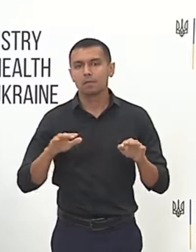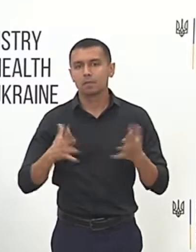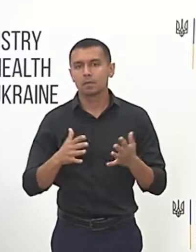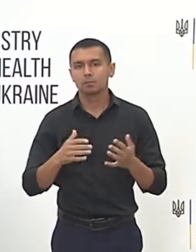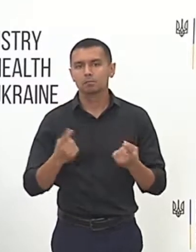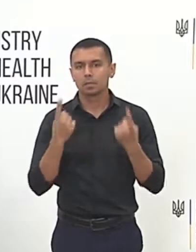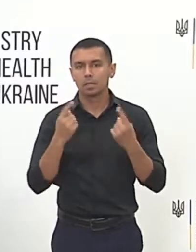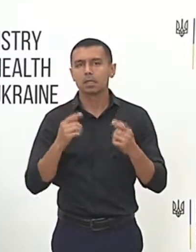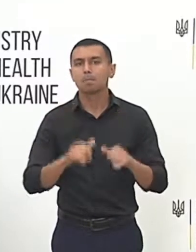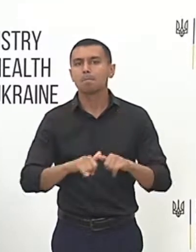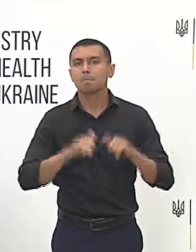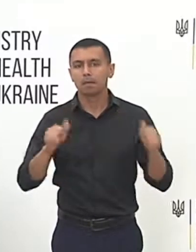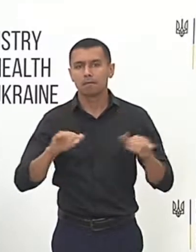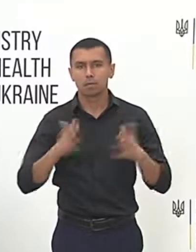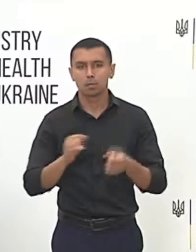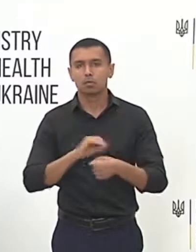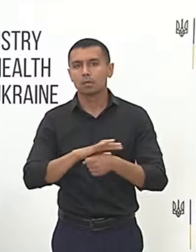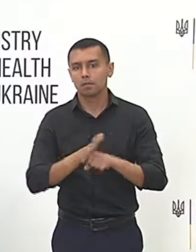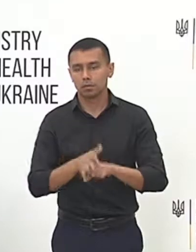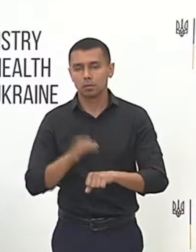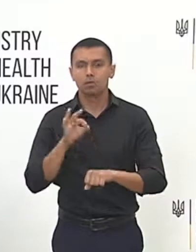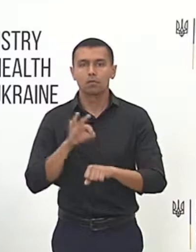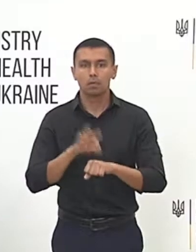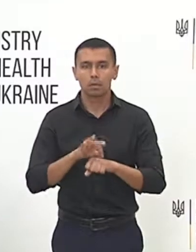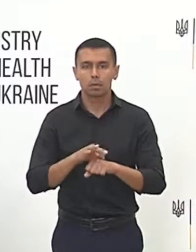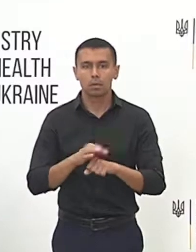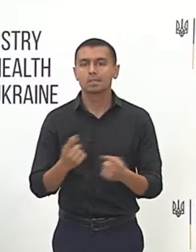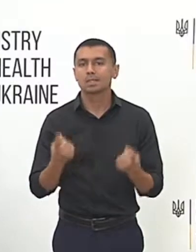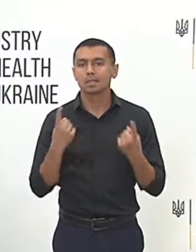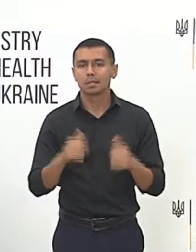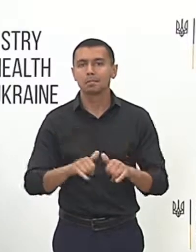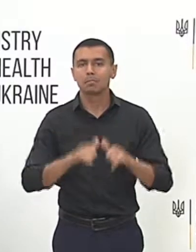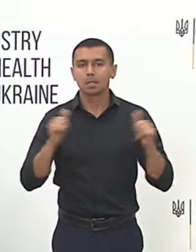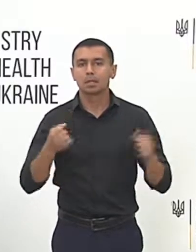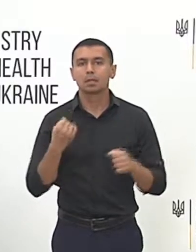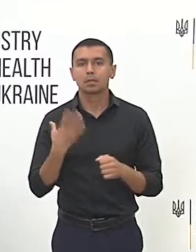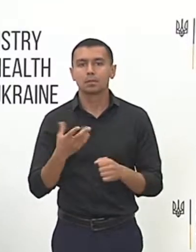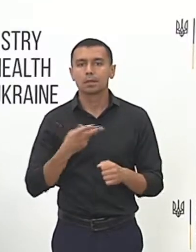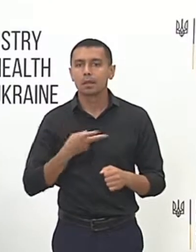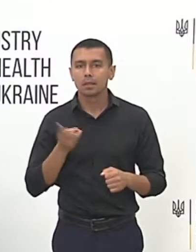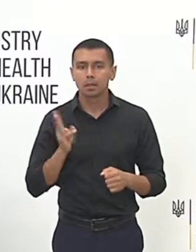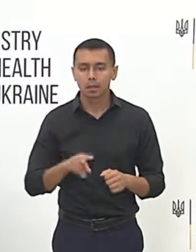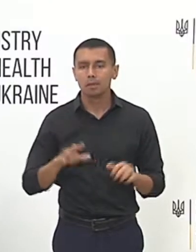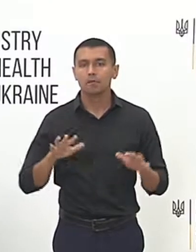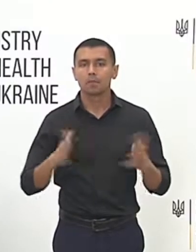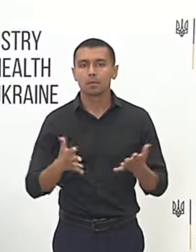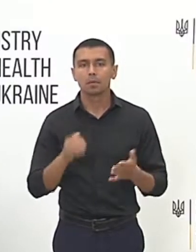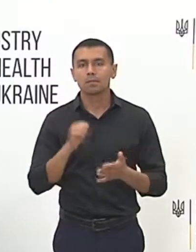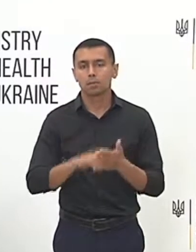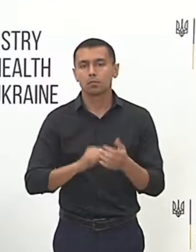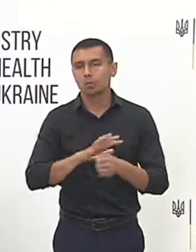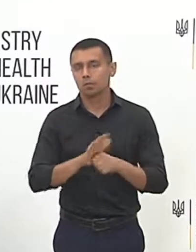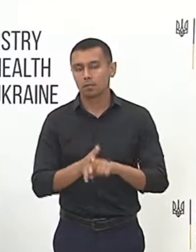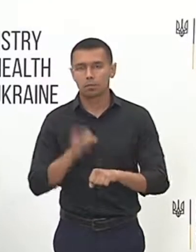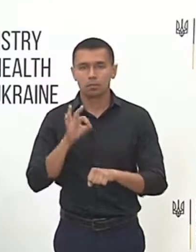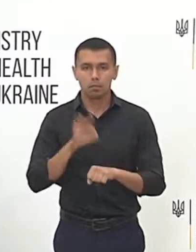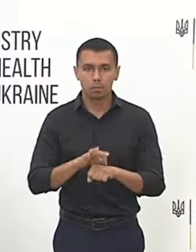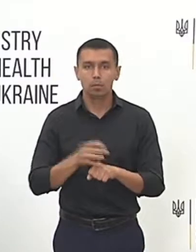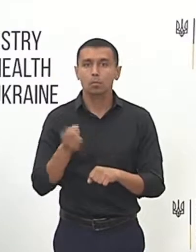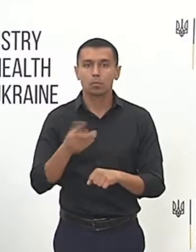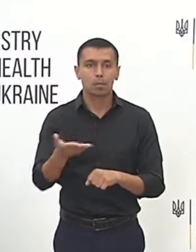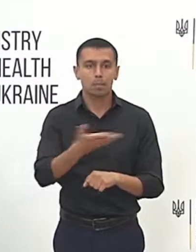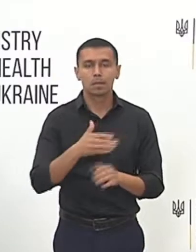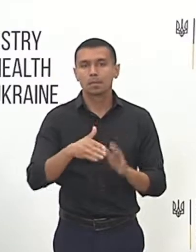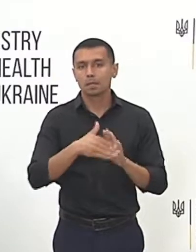значне збільшення випадків коронавірусної хвороби, значне збільшення кількості летальних випадків від коронавірусної хвороби. Тому